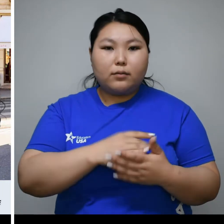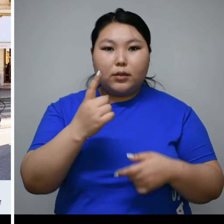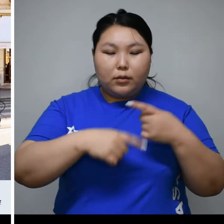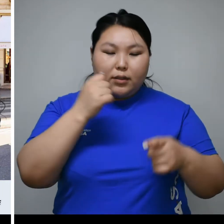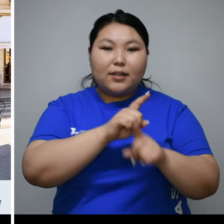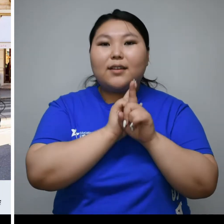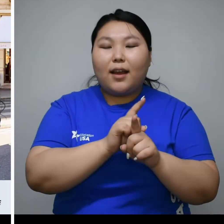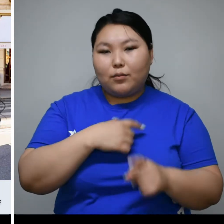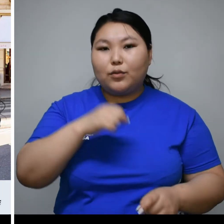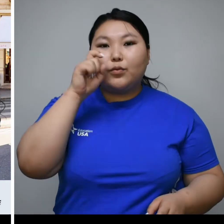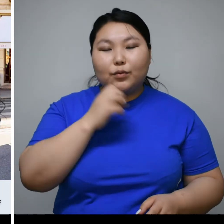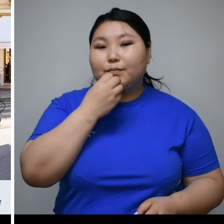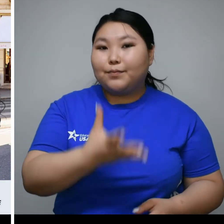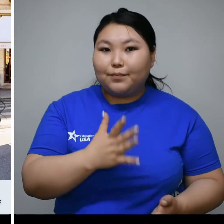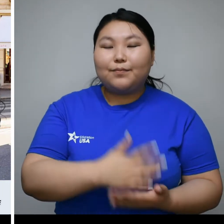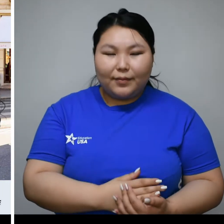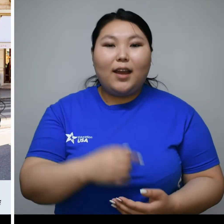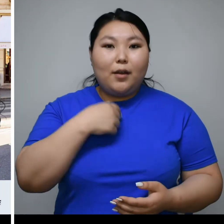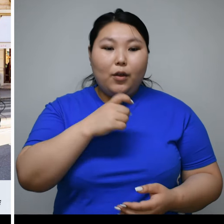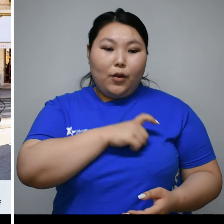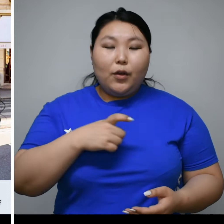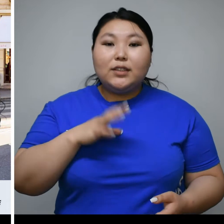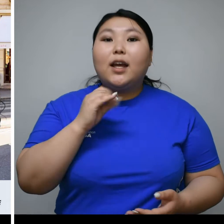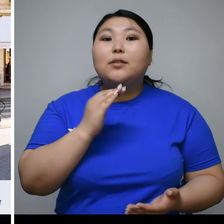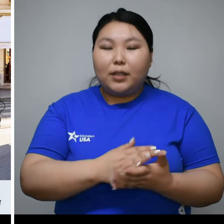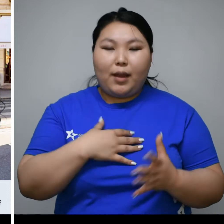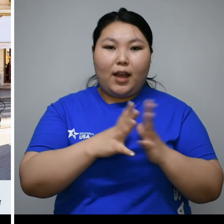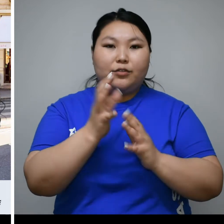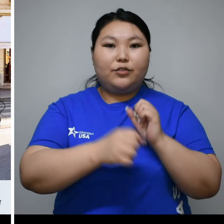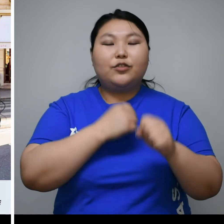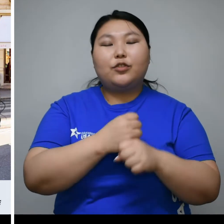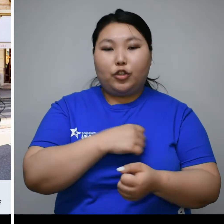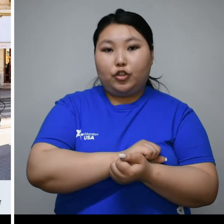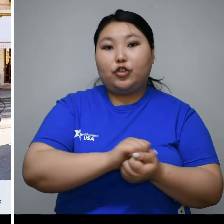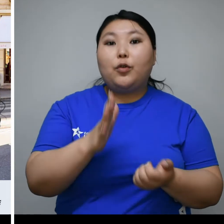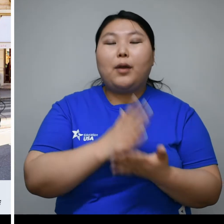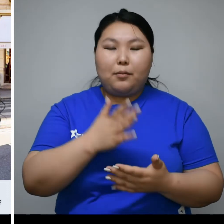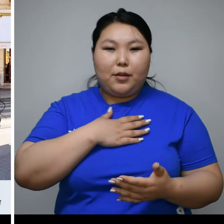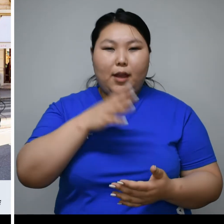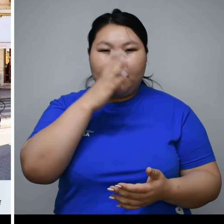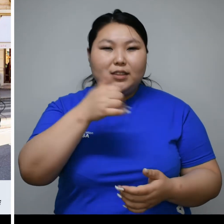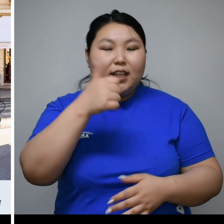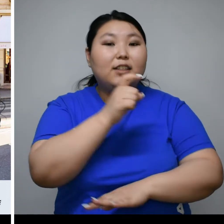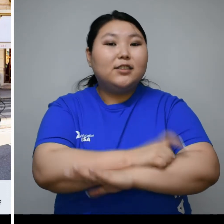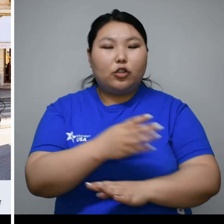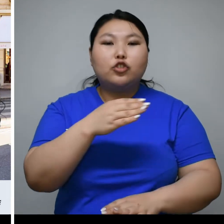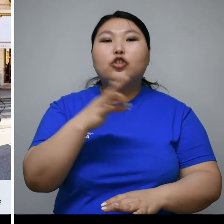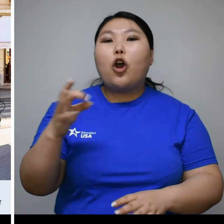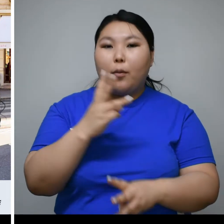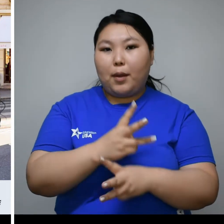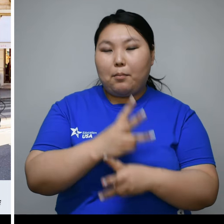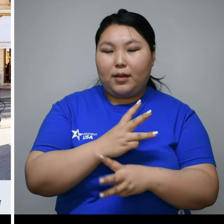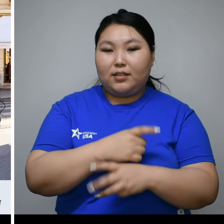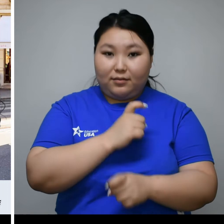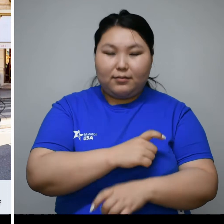юм бэ гэдгийг илүү их дагаараа гэж зөвлөмөр байна. Миний хувьд яаж исэн бэ гэхээр 10 жилээ төгсөж байхдаа миний маш сайн хичээл бол математикийн